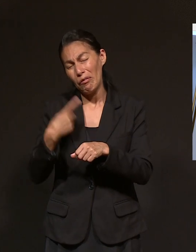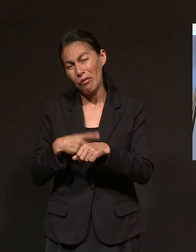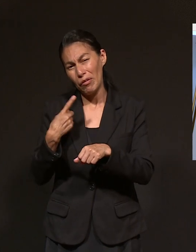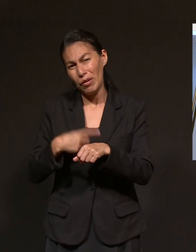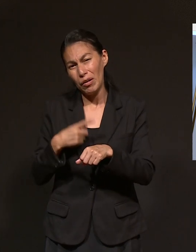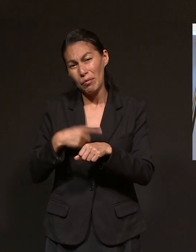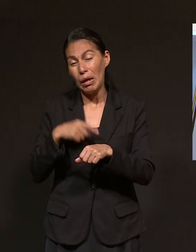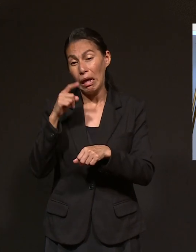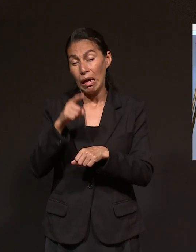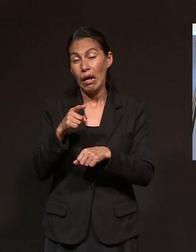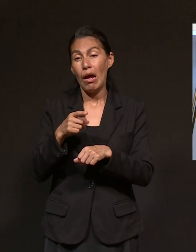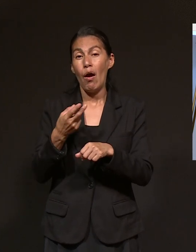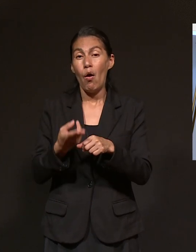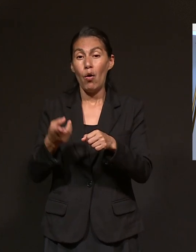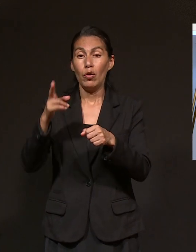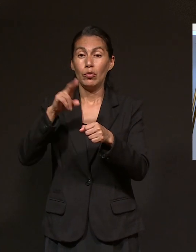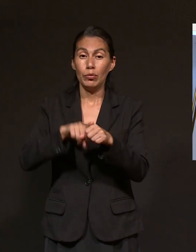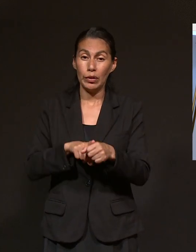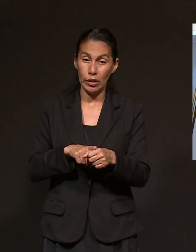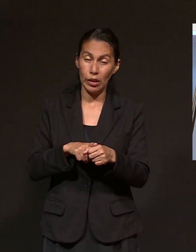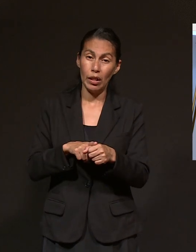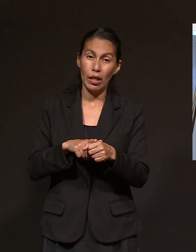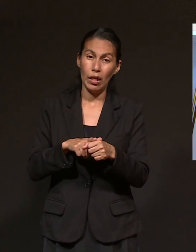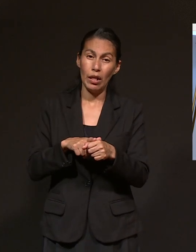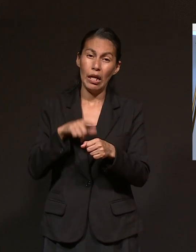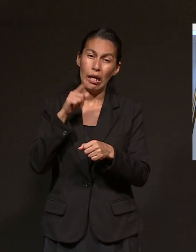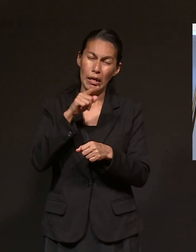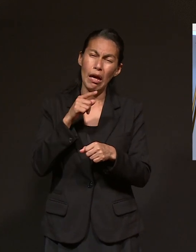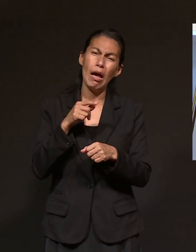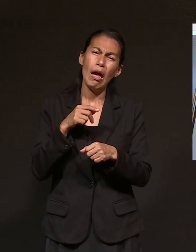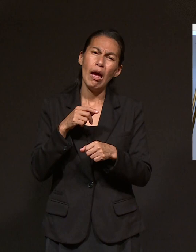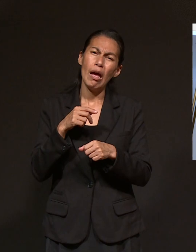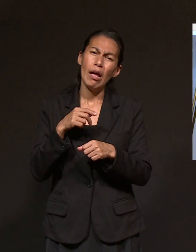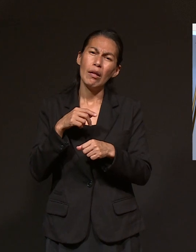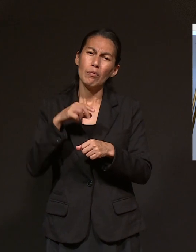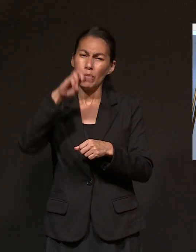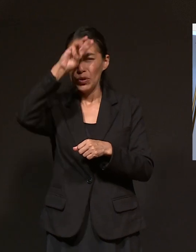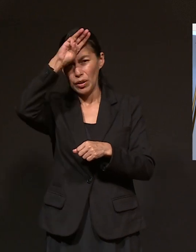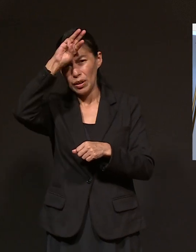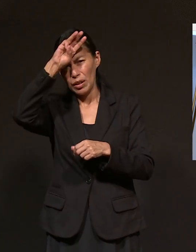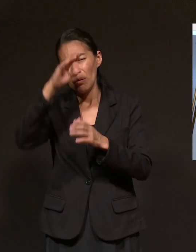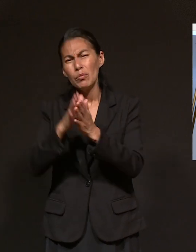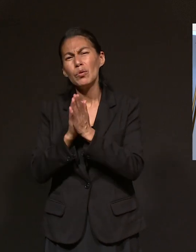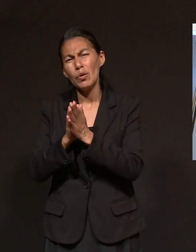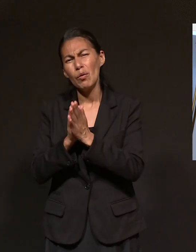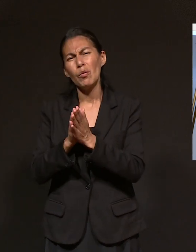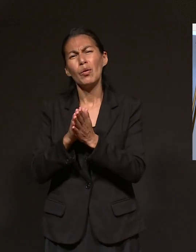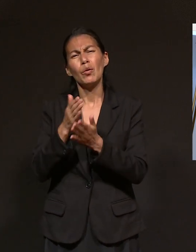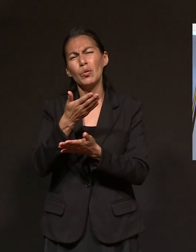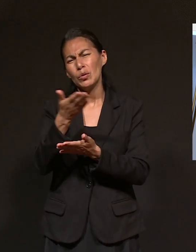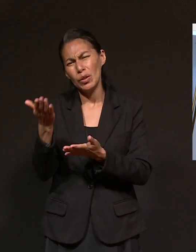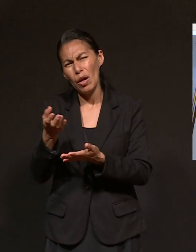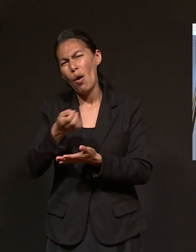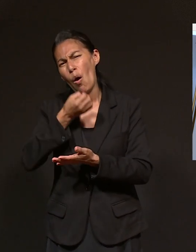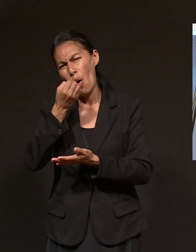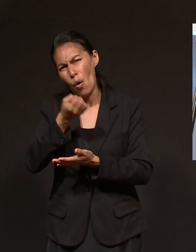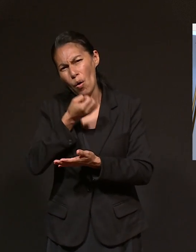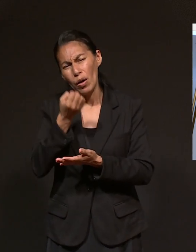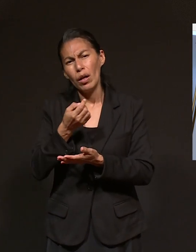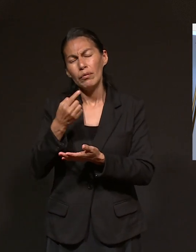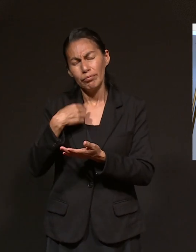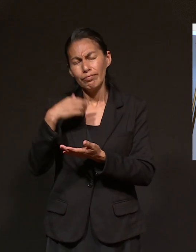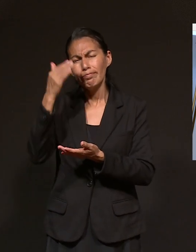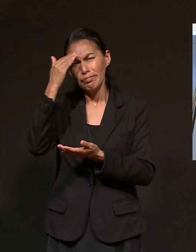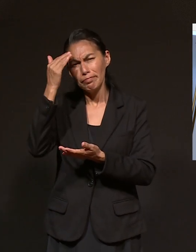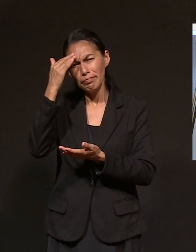por esta mujer, esta hija de Dios que ha dedicado su vida a servir como capellana